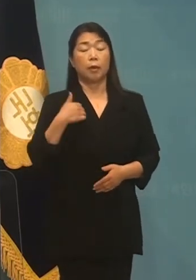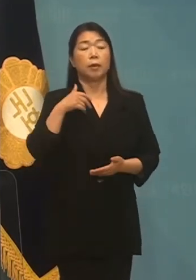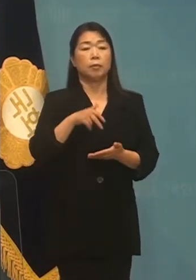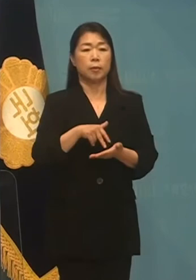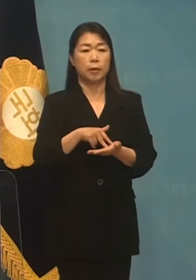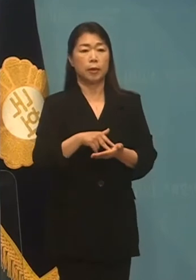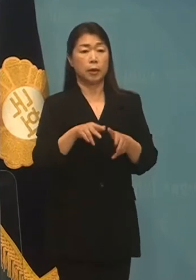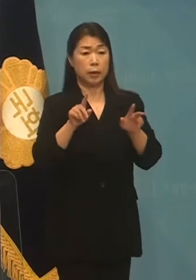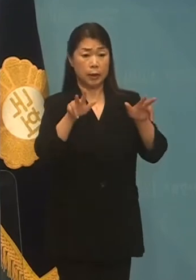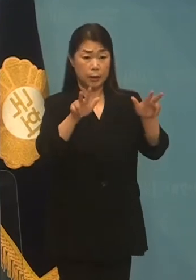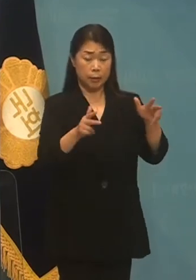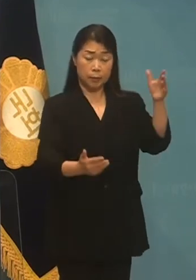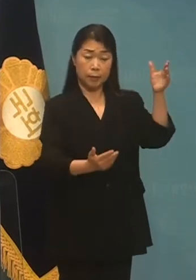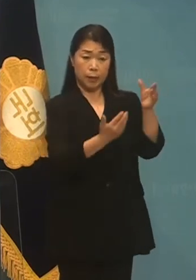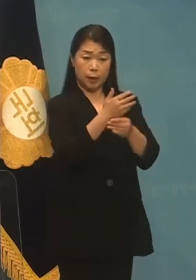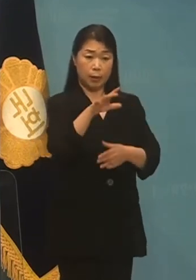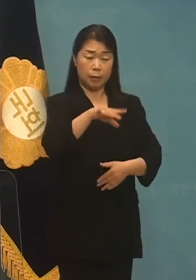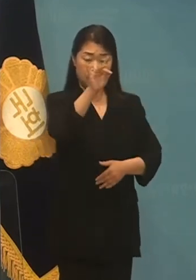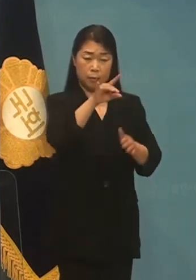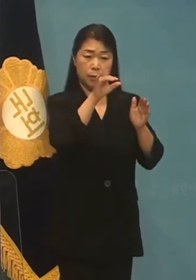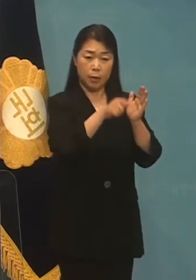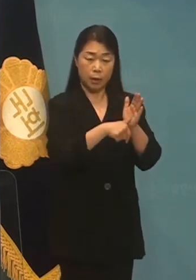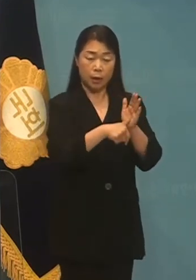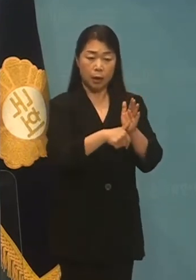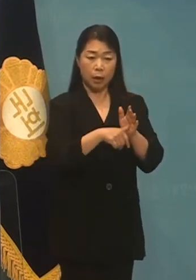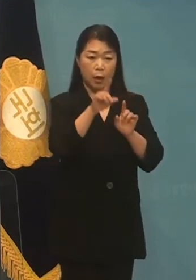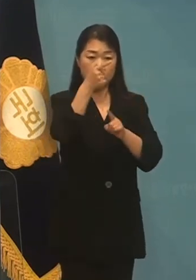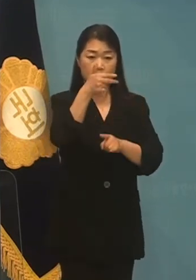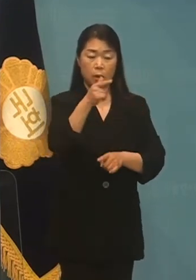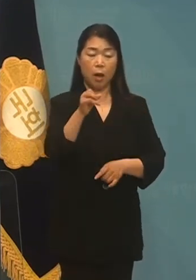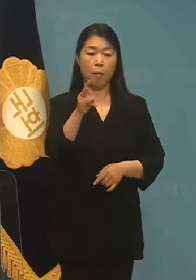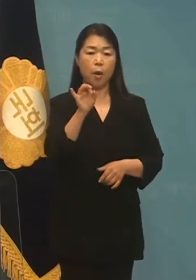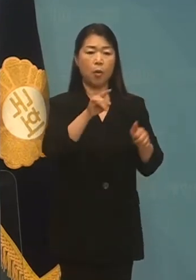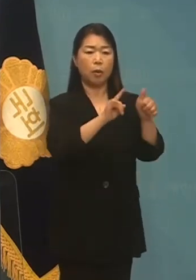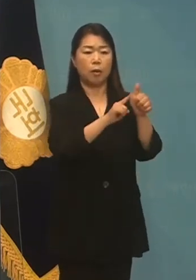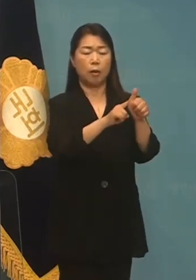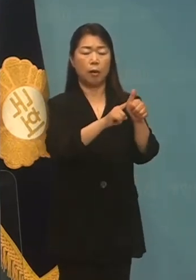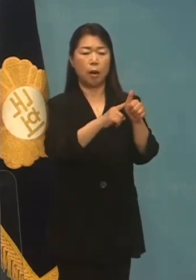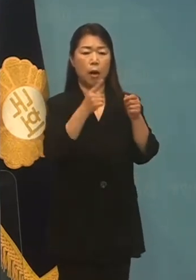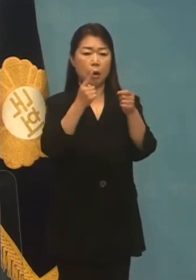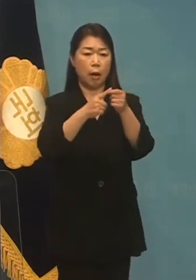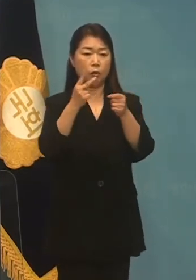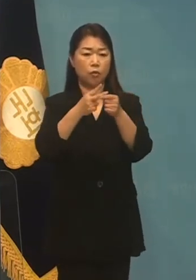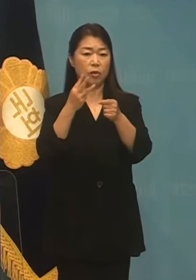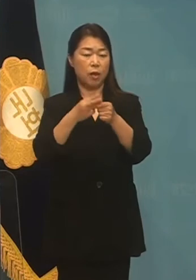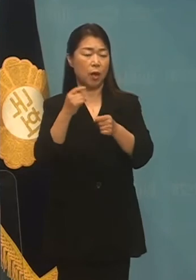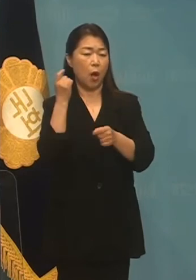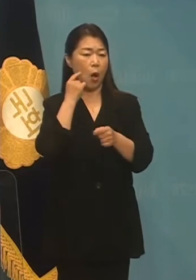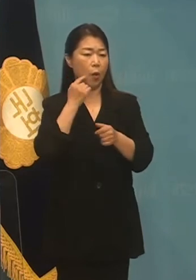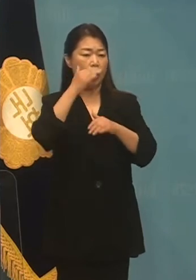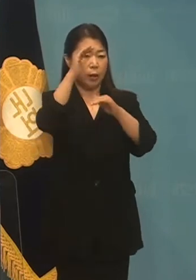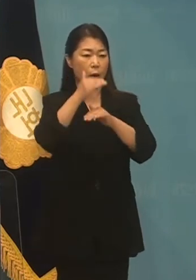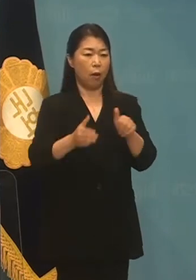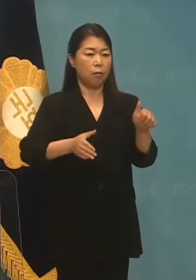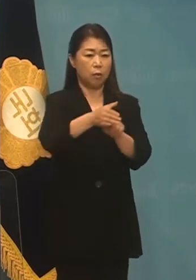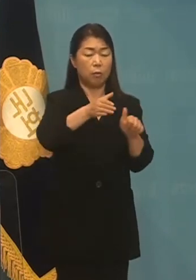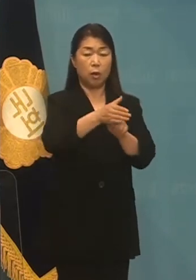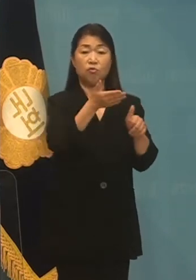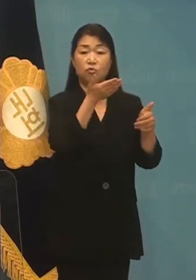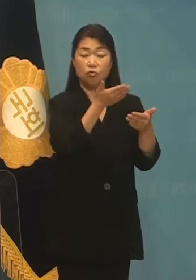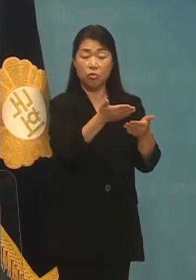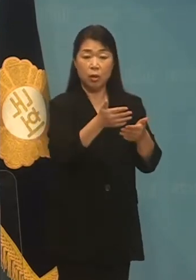저는 이 사태 초기 이재명 후보에 대한 3가지 허위 사실을